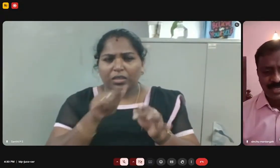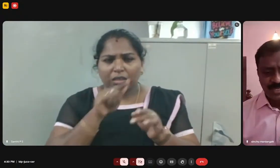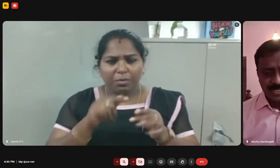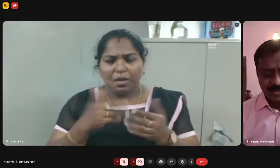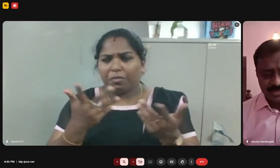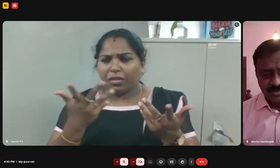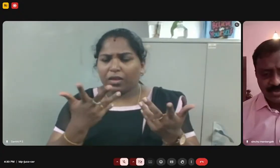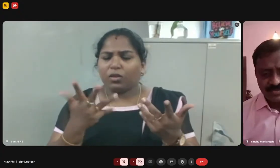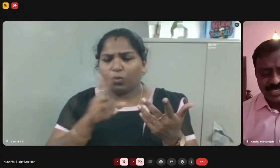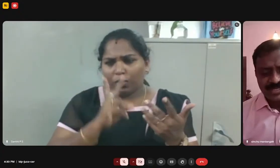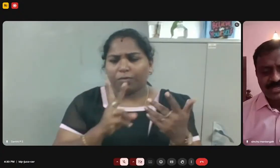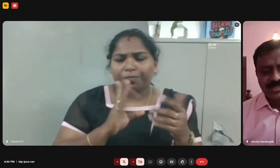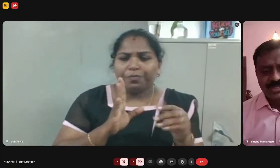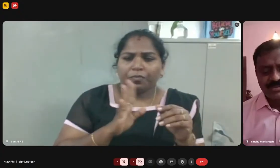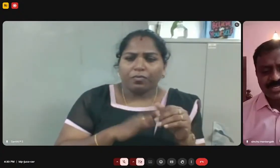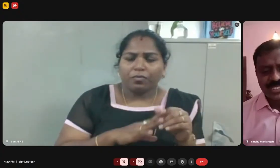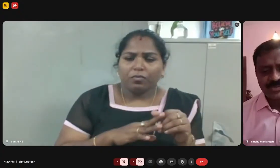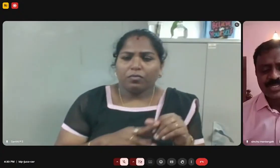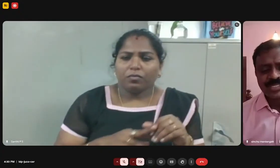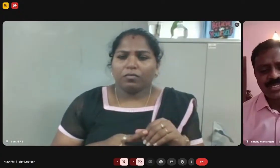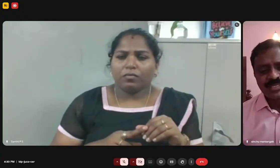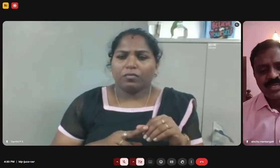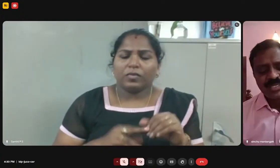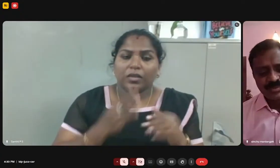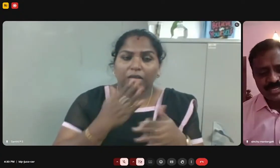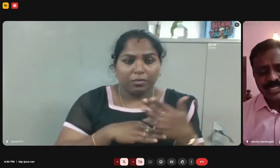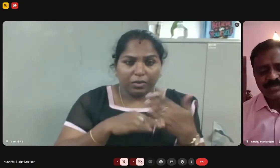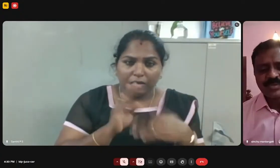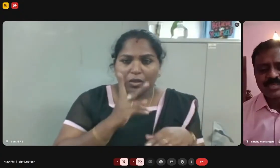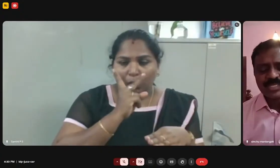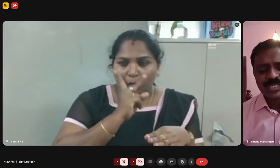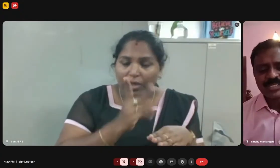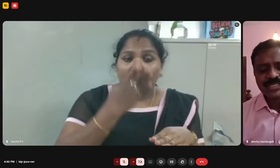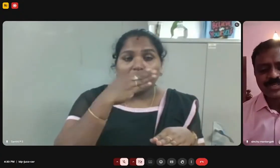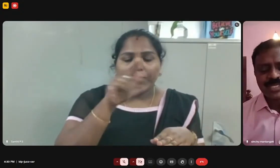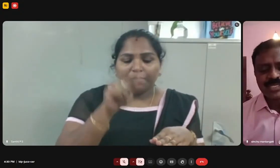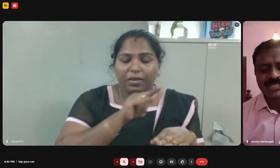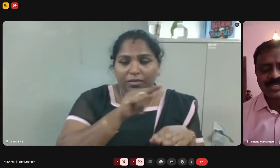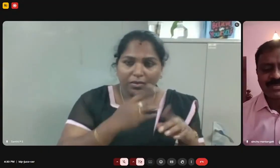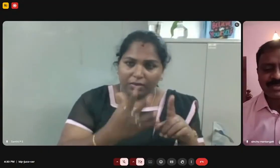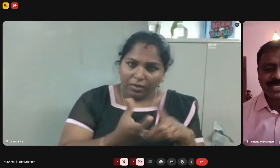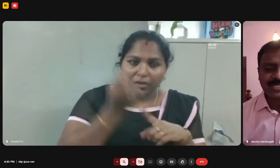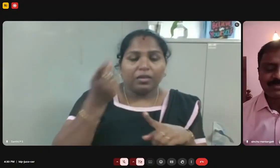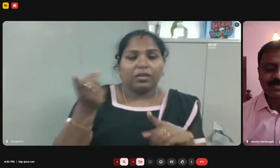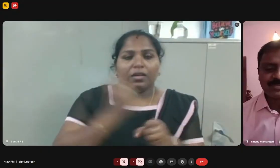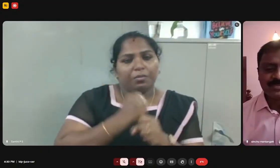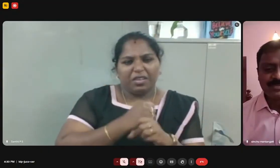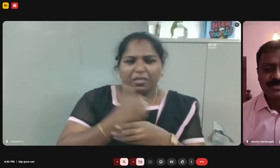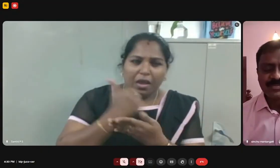നമ്മൾ ഡിസബിലിറ്റി ബോർഡ് വഴി അവർക്ക് ചെയ്തു കൊടുത്തു കഴിഞ്ഞാൽ, ഡിസബിലിറ്റി സർട്ടിഫിക്കറ്റ് കൊടുത്തു കഴിഞ്ഞാൽ അതനുസരിച്ചുള്ള എല്ലാ സഹായവും അവർക്ക്